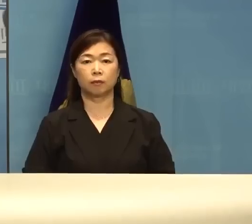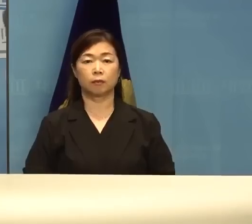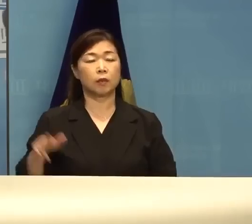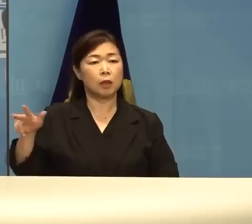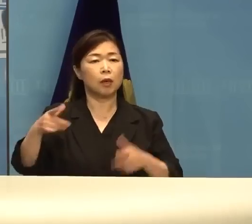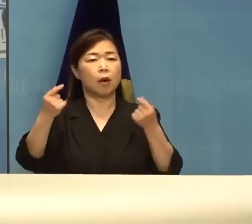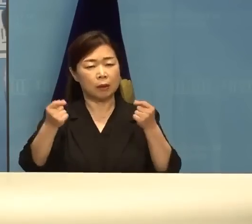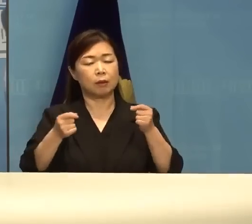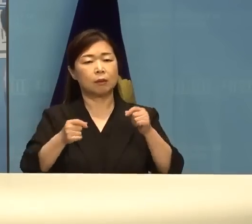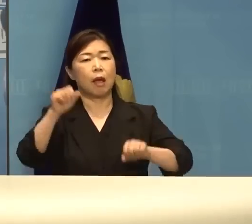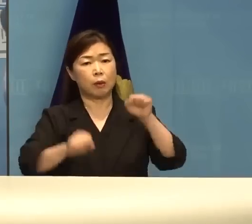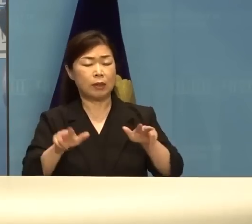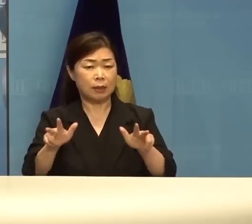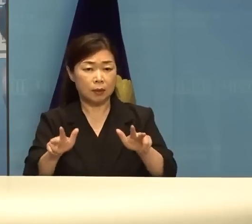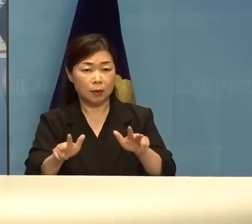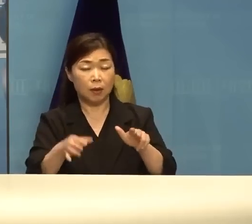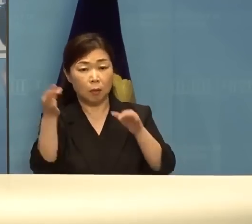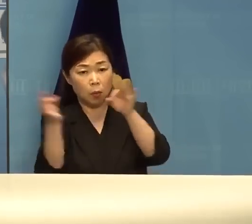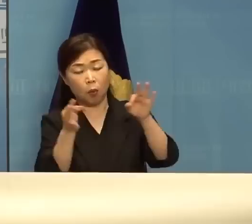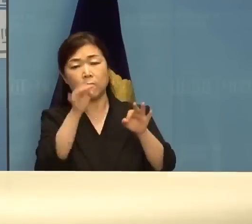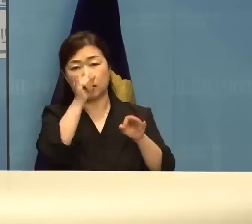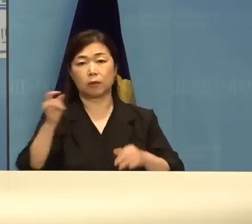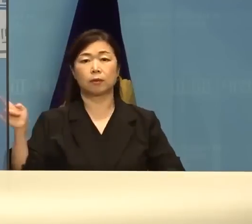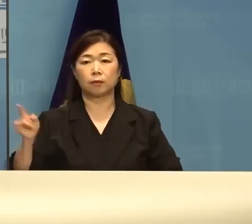이런 것들이 행사장에서 노출된 부분입니다.